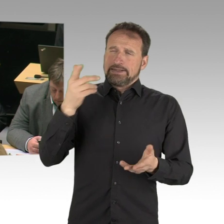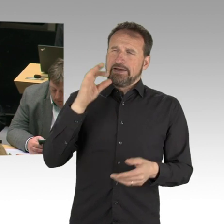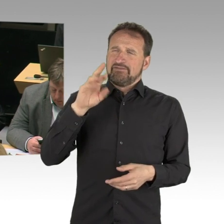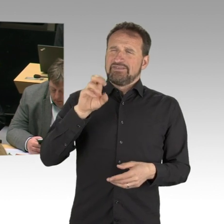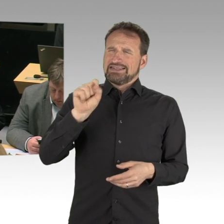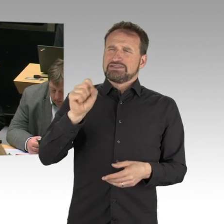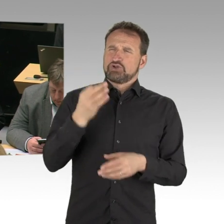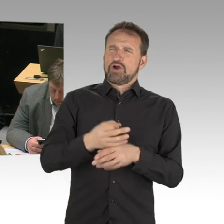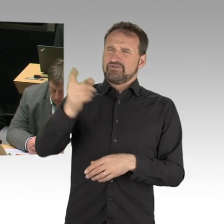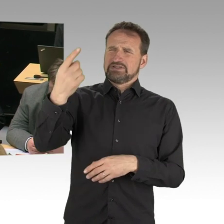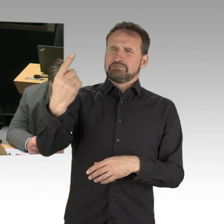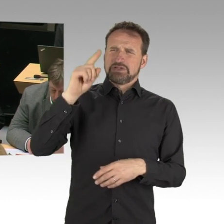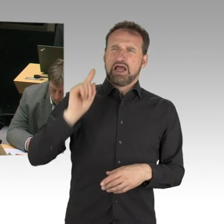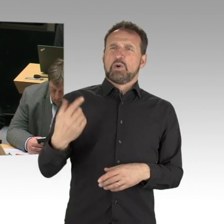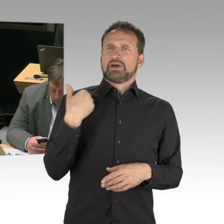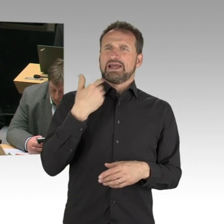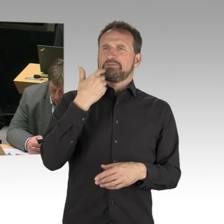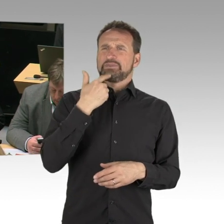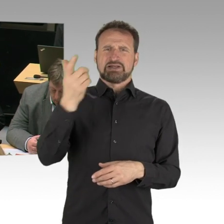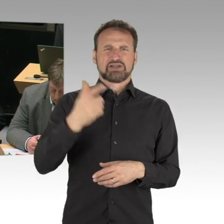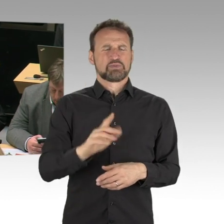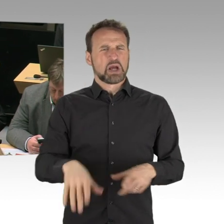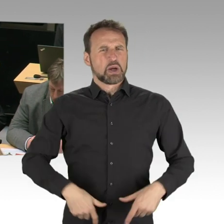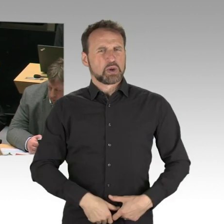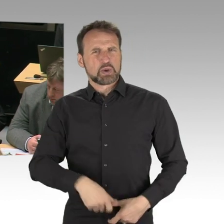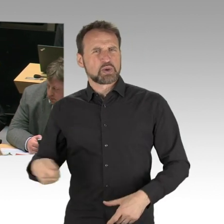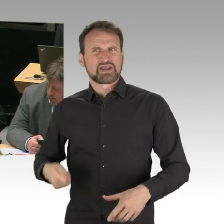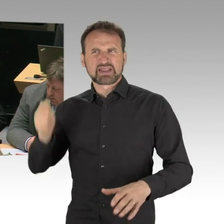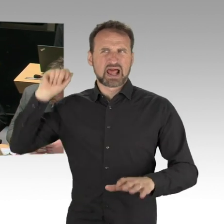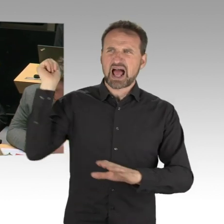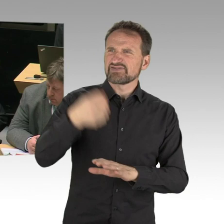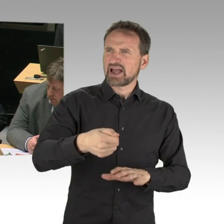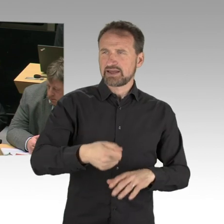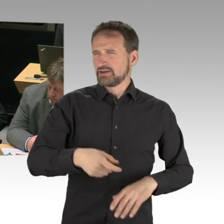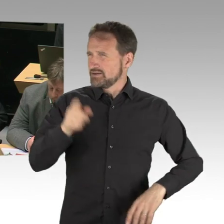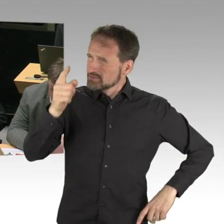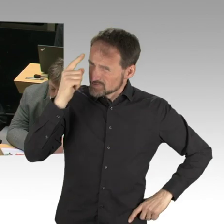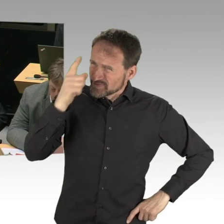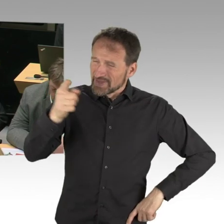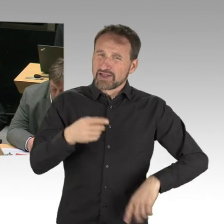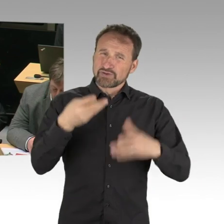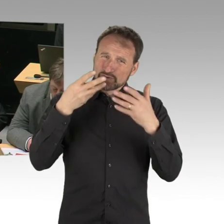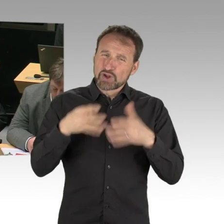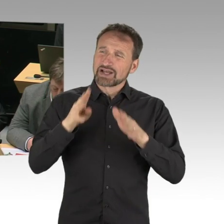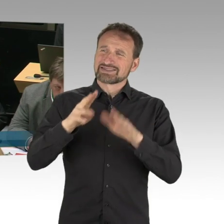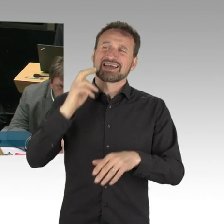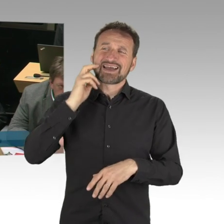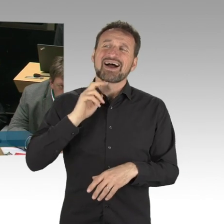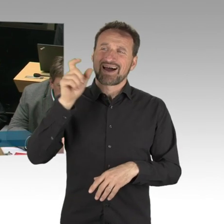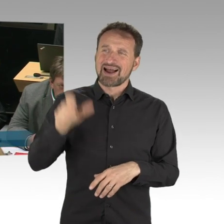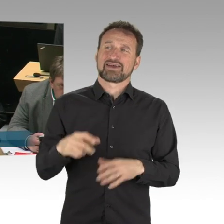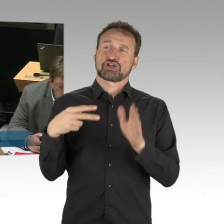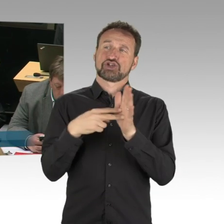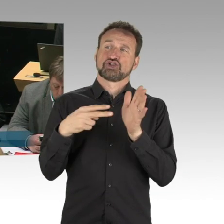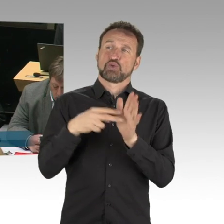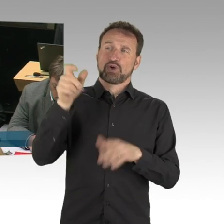Ist Ihnen bekannt, dass der 19-jährige Syrer Knan Al-S diese Gürtelattacke